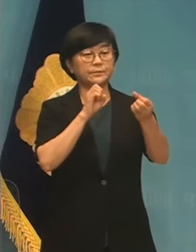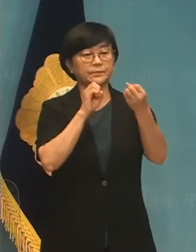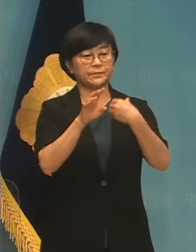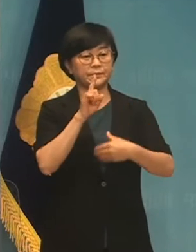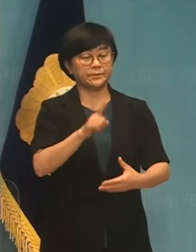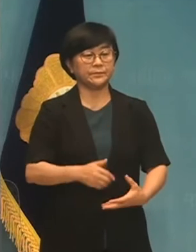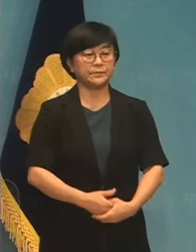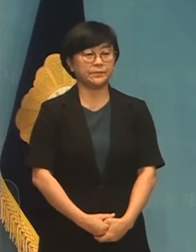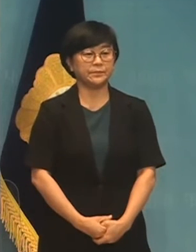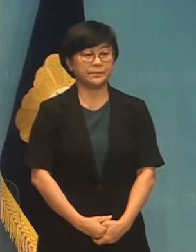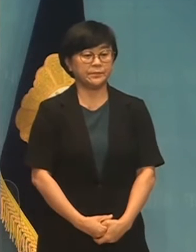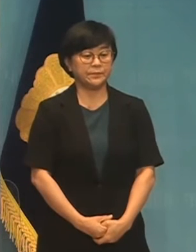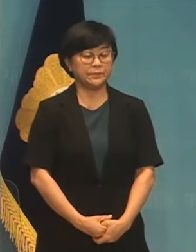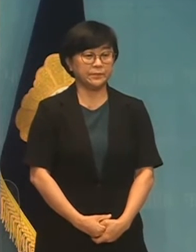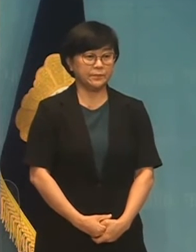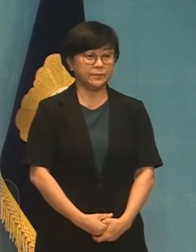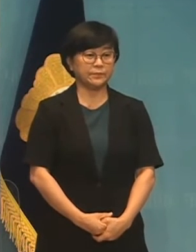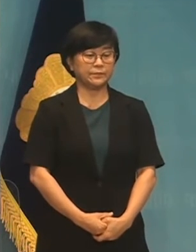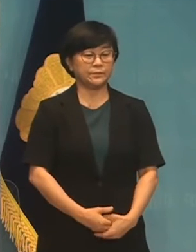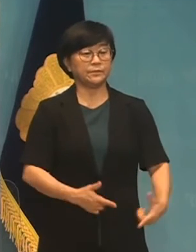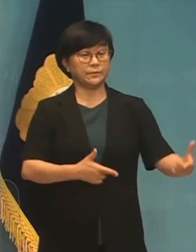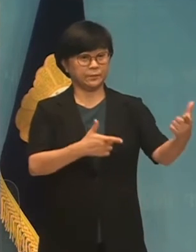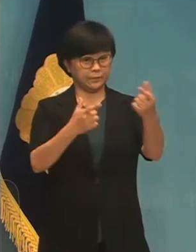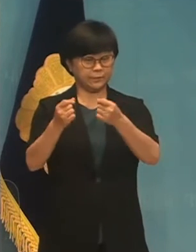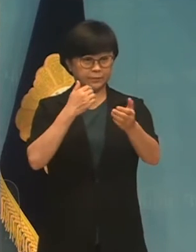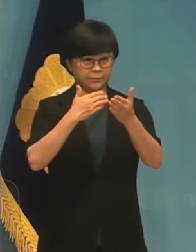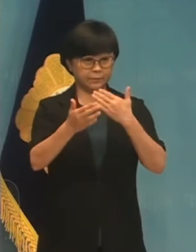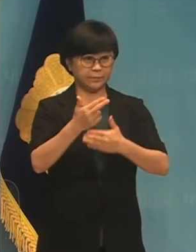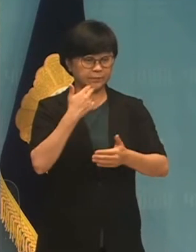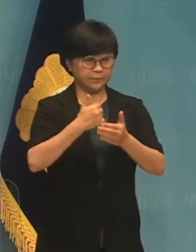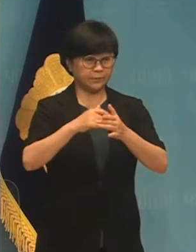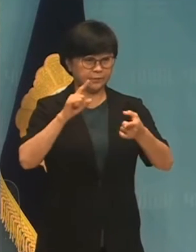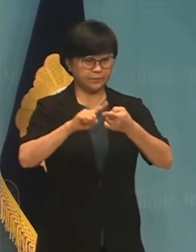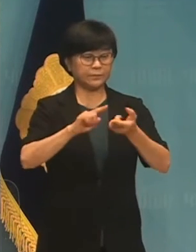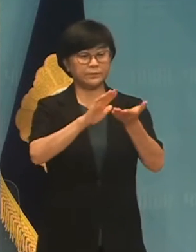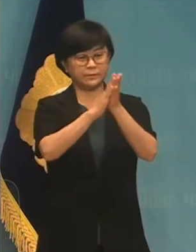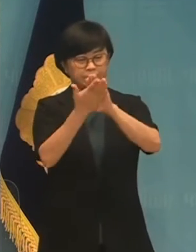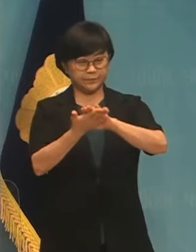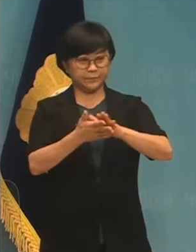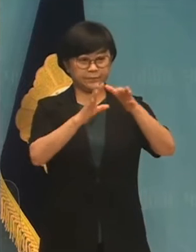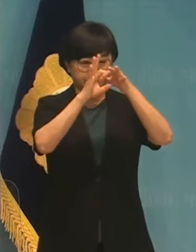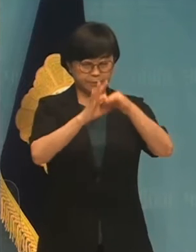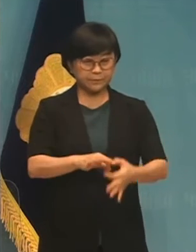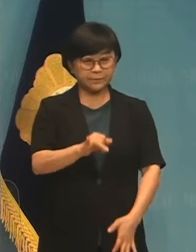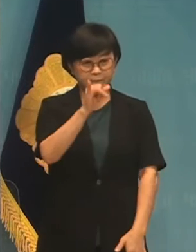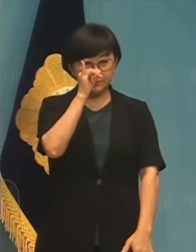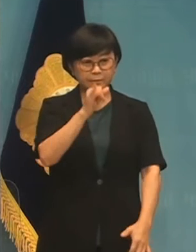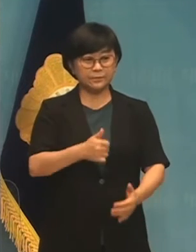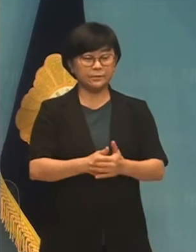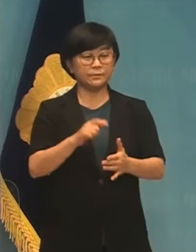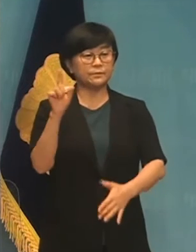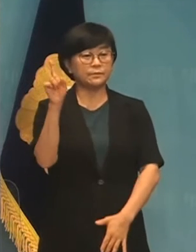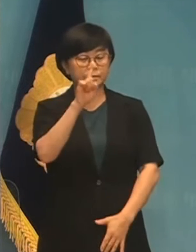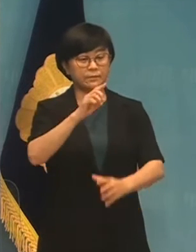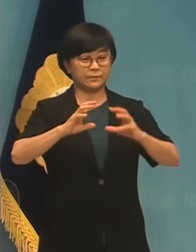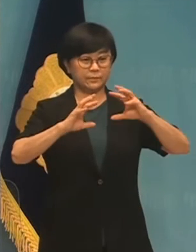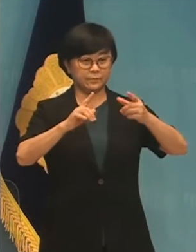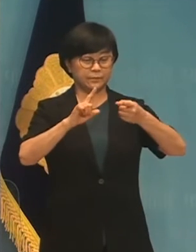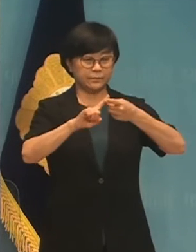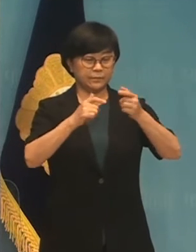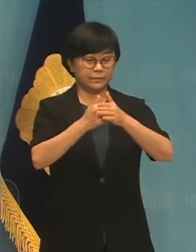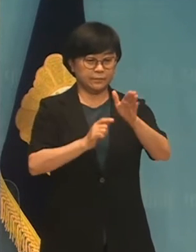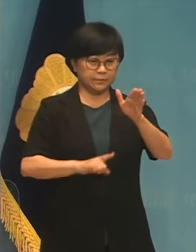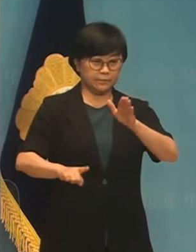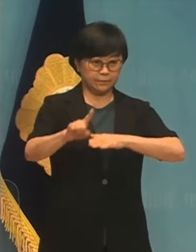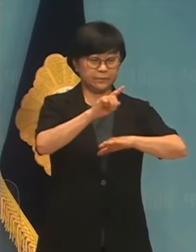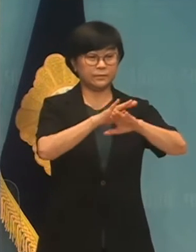그렇습니다. 누구도 경험해보지 못한 거대한 변화가 밀물처럼 밀려오고 있습니다. 그 어떤 나라도